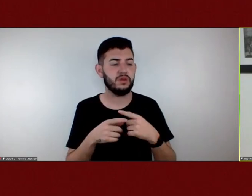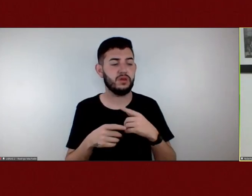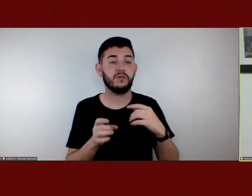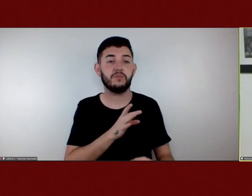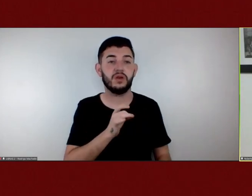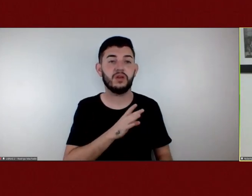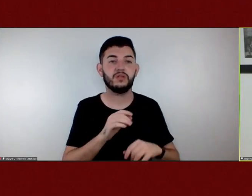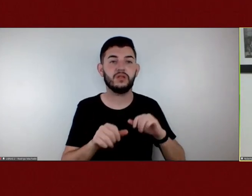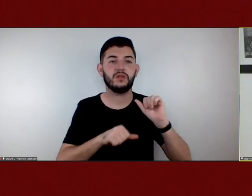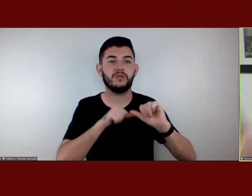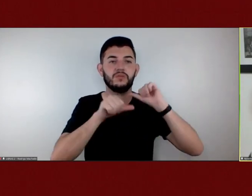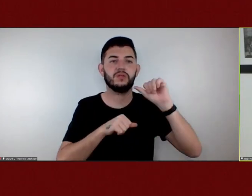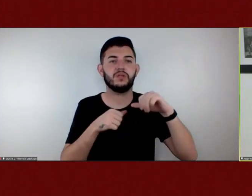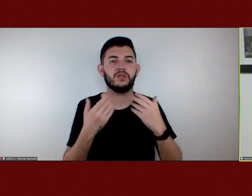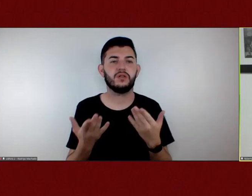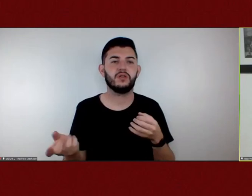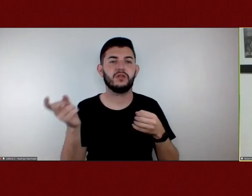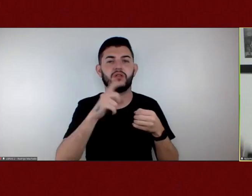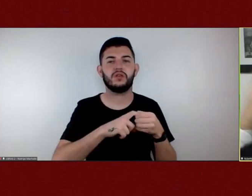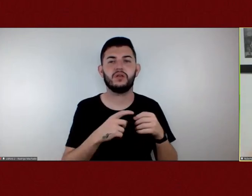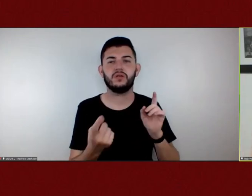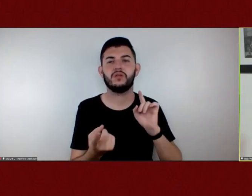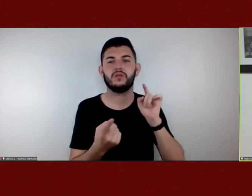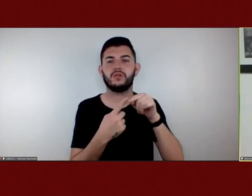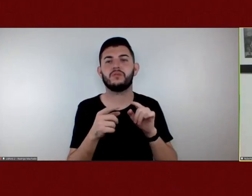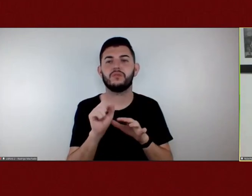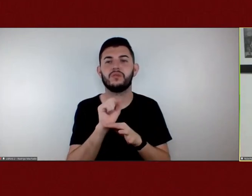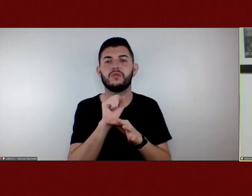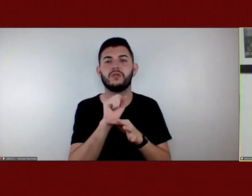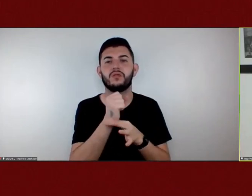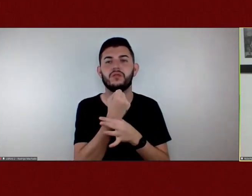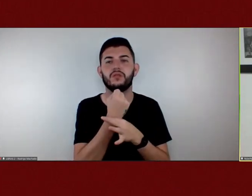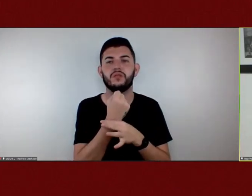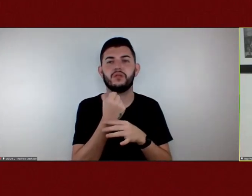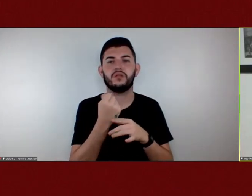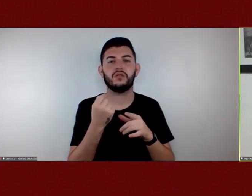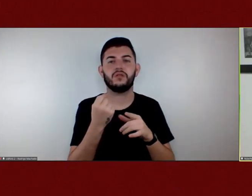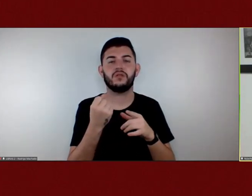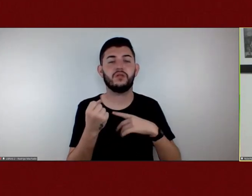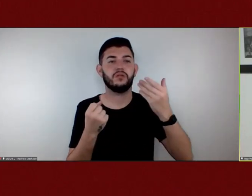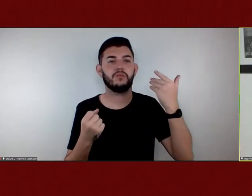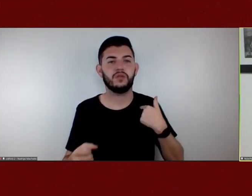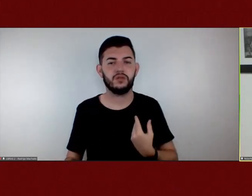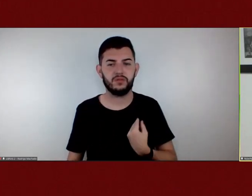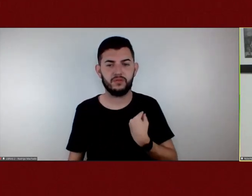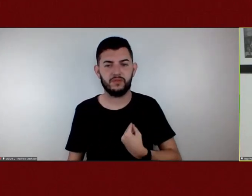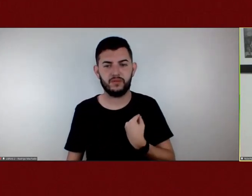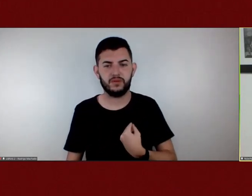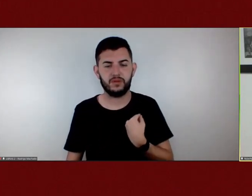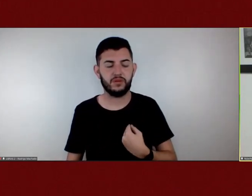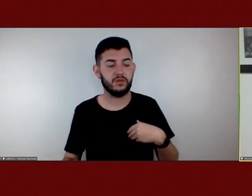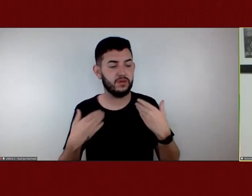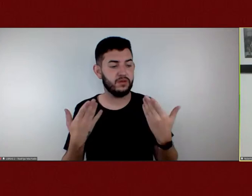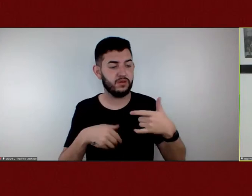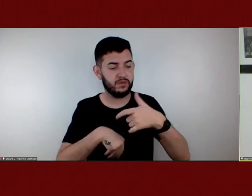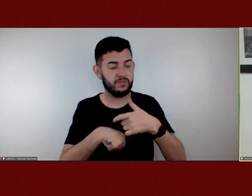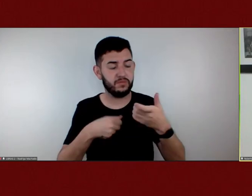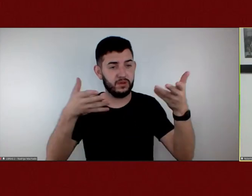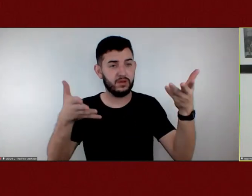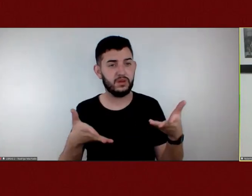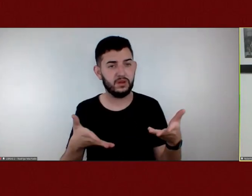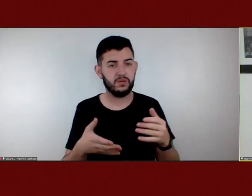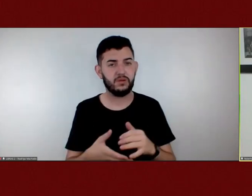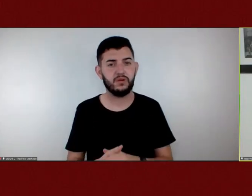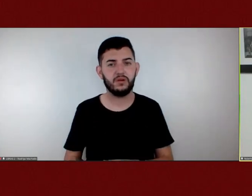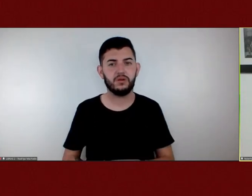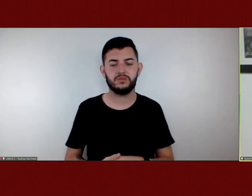recuo para uma segurança de um passado que já foi vivido. Então, este momento é um momento em que